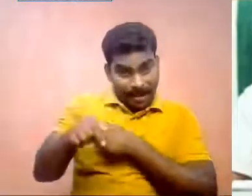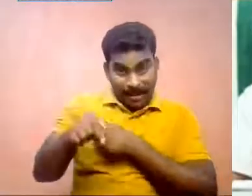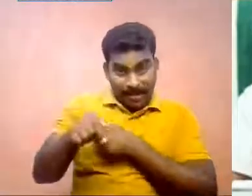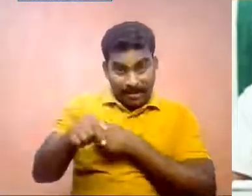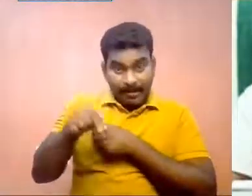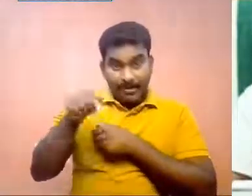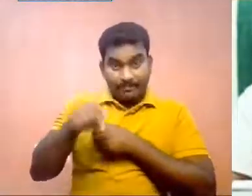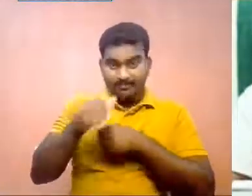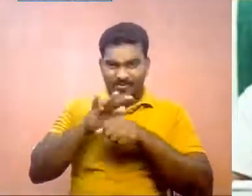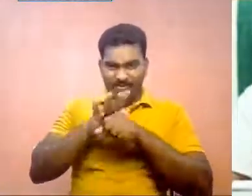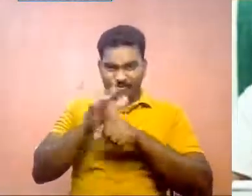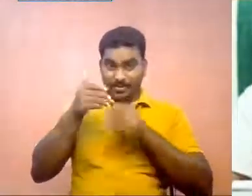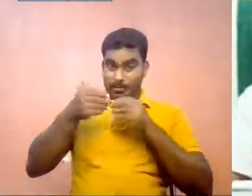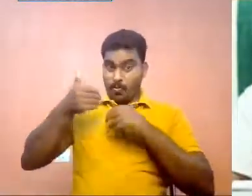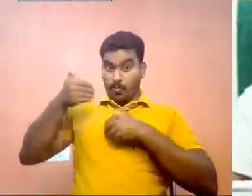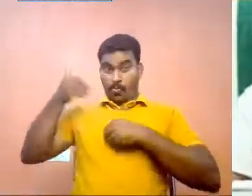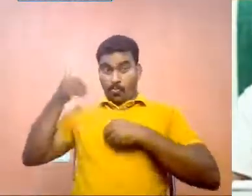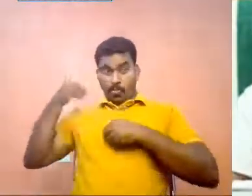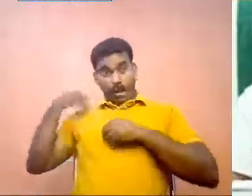മറ്റുള്ളവരിൽ നിന്നും